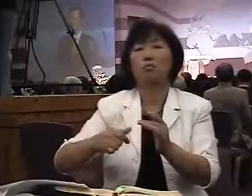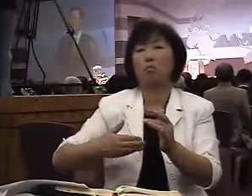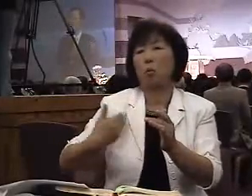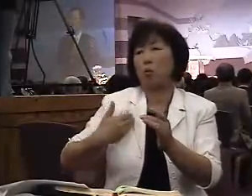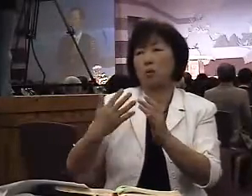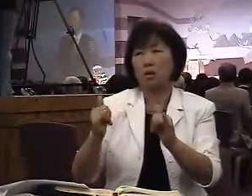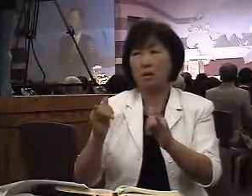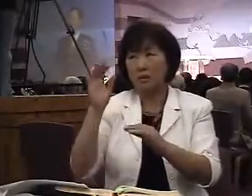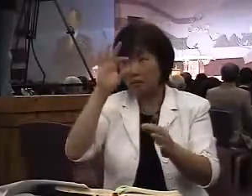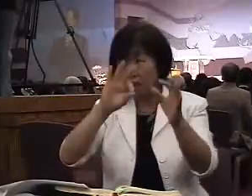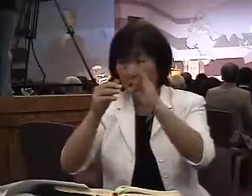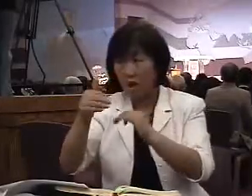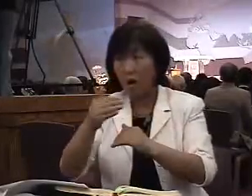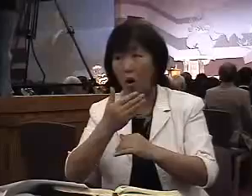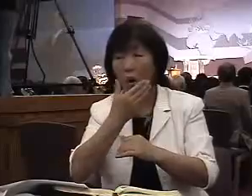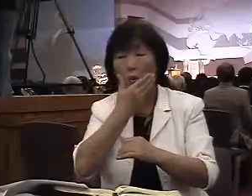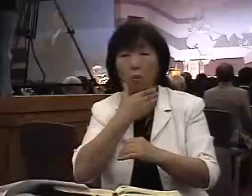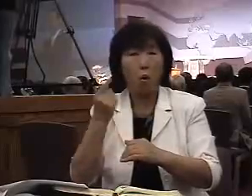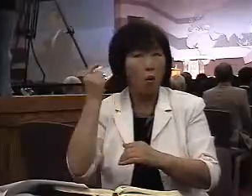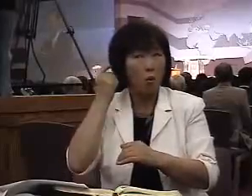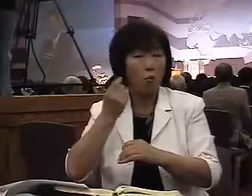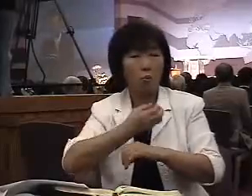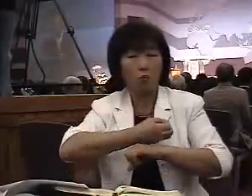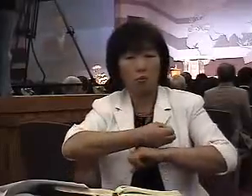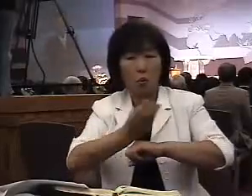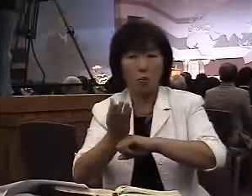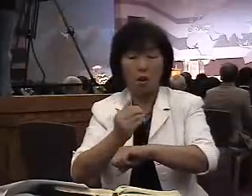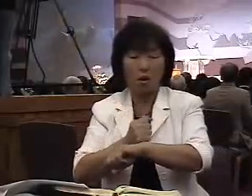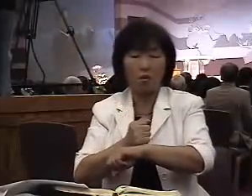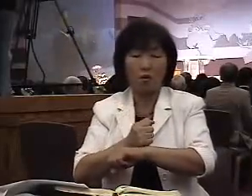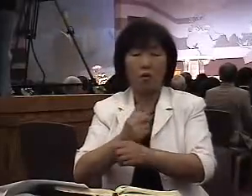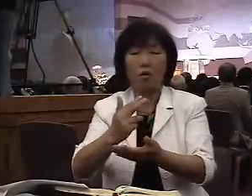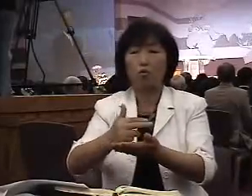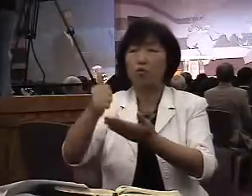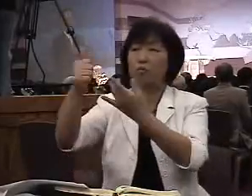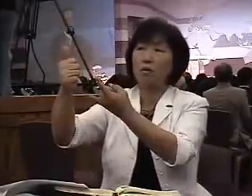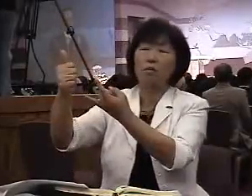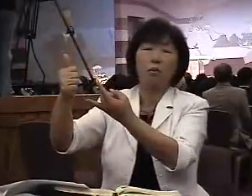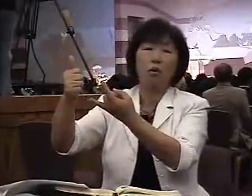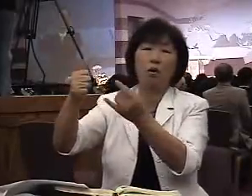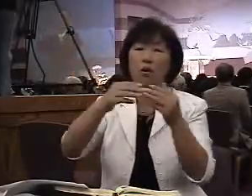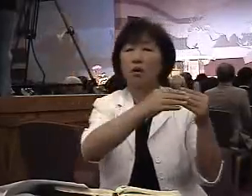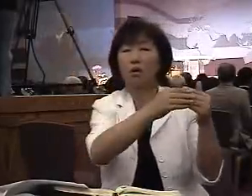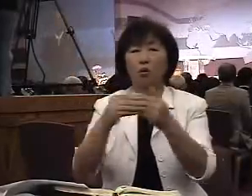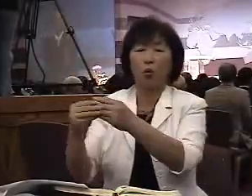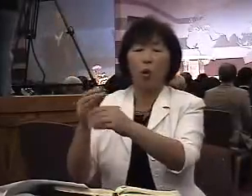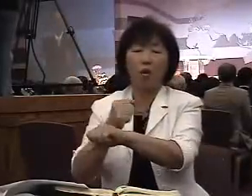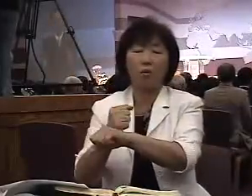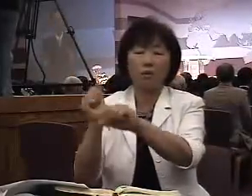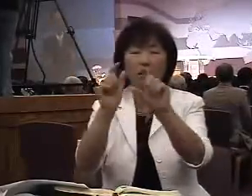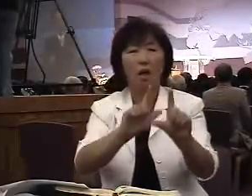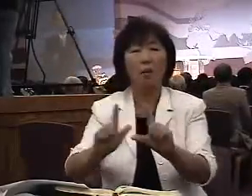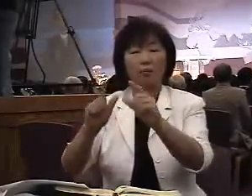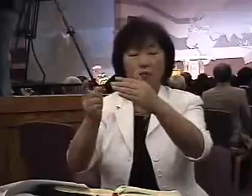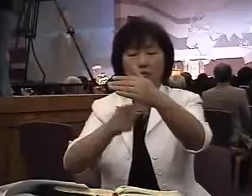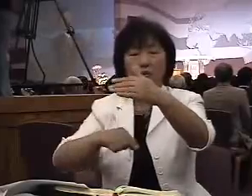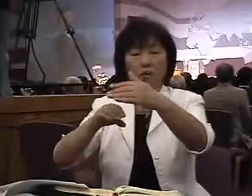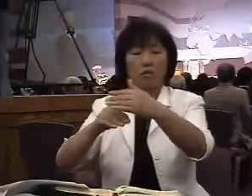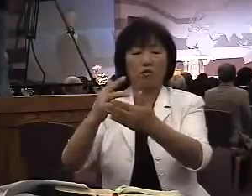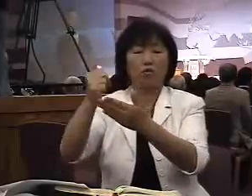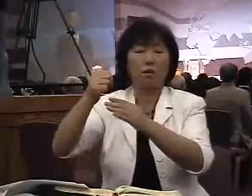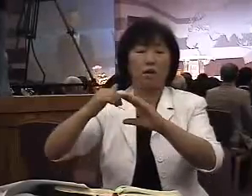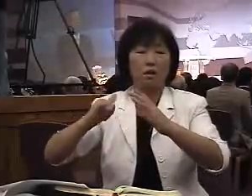예수님의 좋은 소식, 복음을 전파하고 그들을 주님께로 인도하라는 것입니다. 그래서 그들의 삶 속에서도 주님의